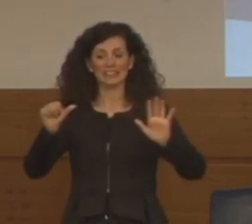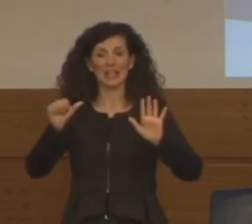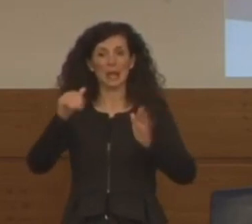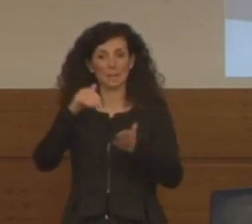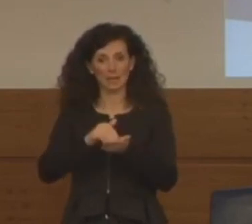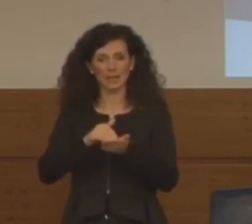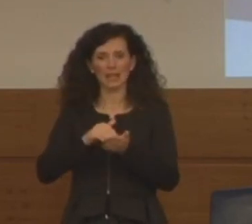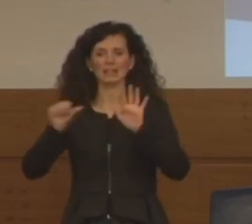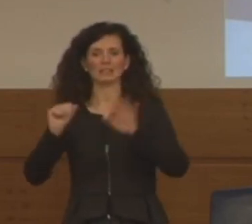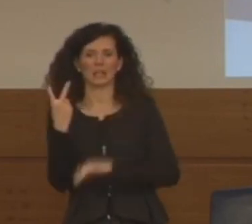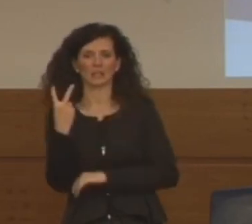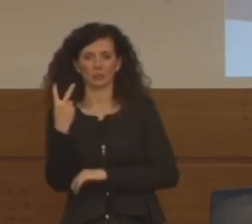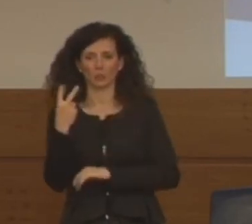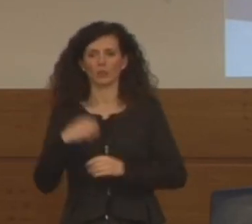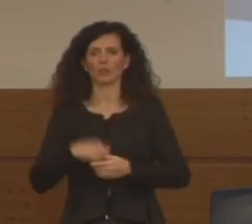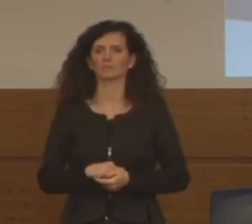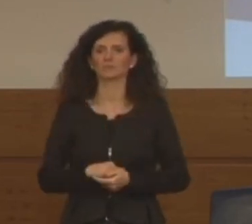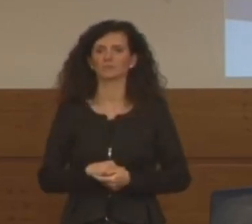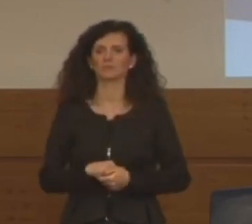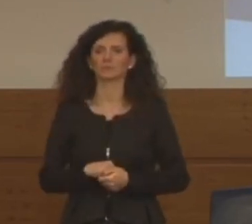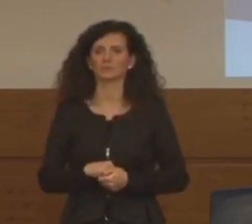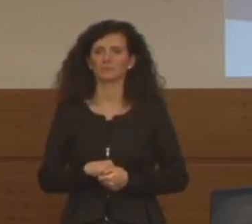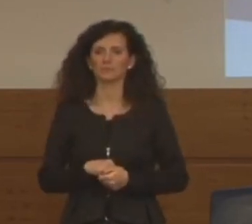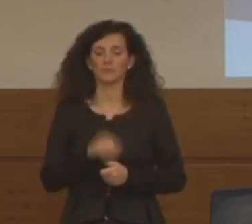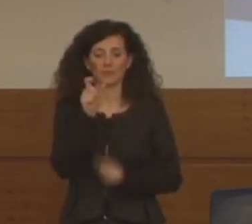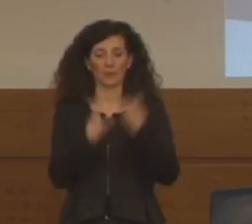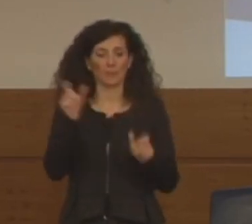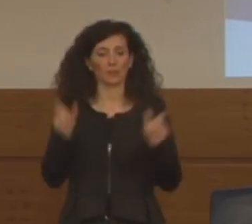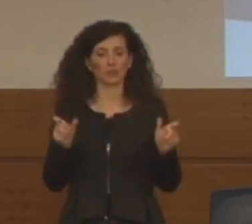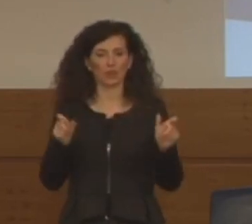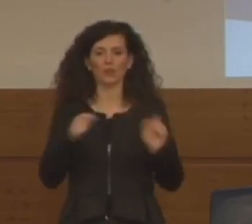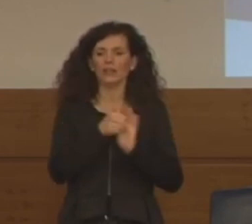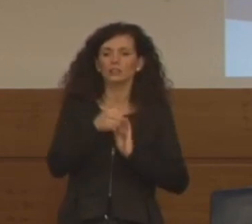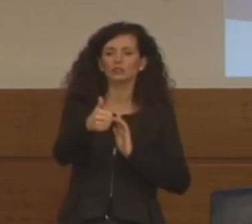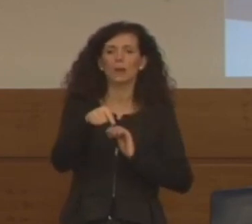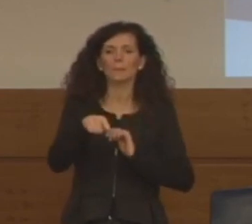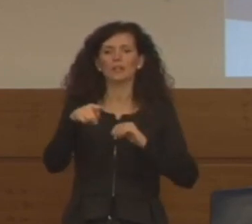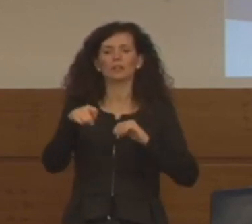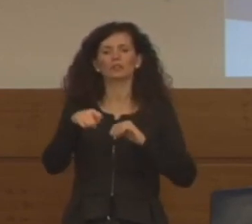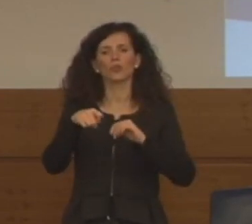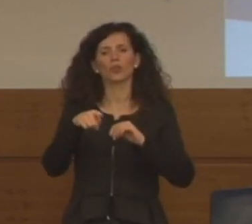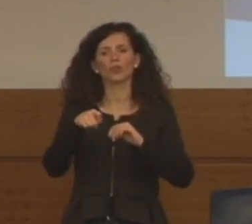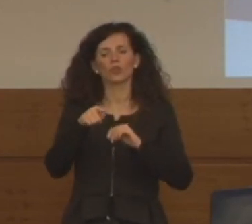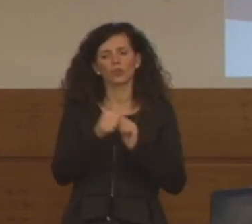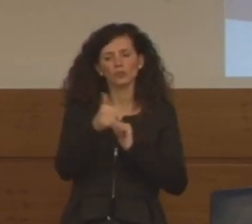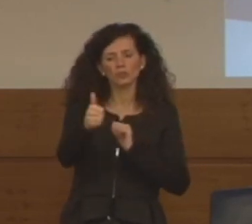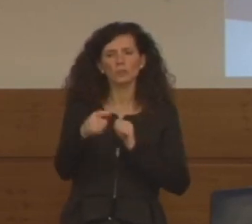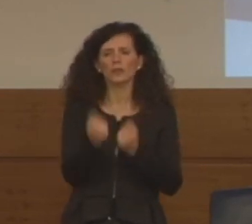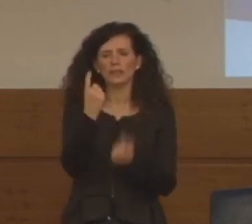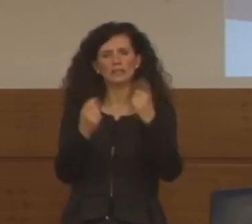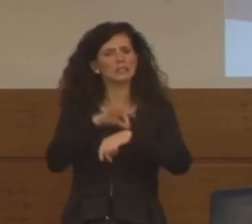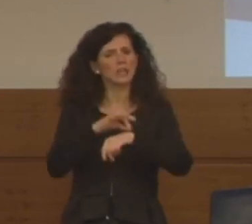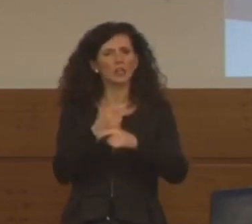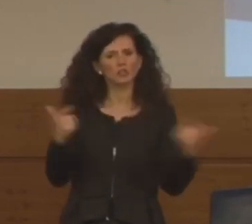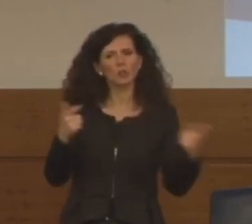62 le persone attualmente in isolamento senza sintomi o con